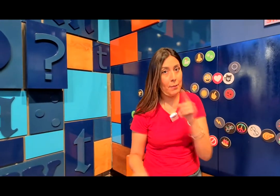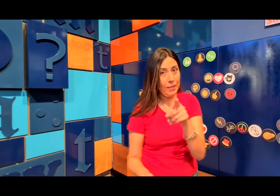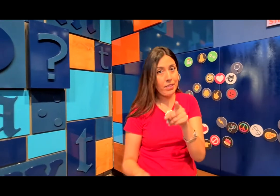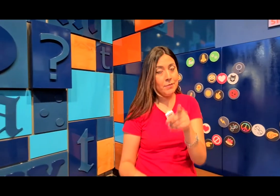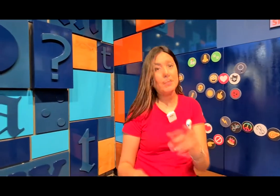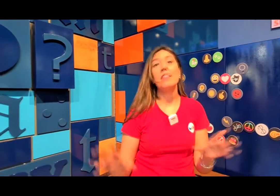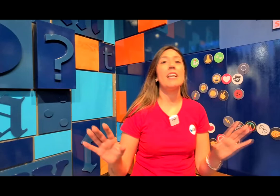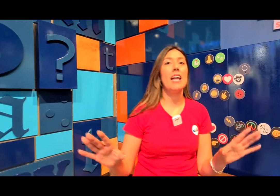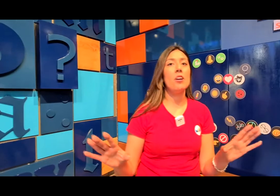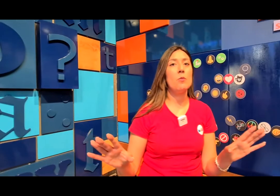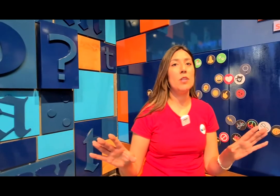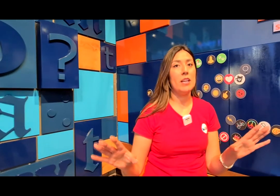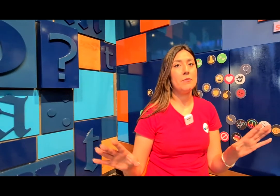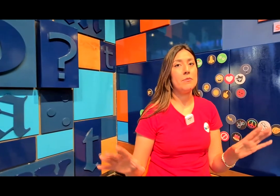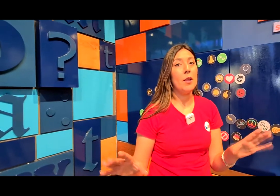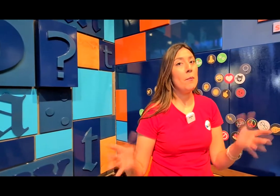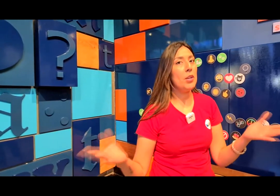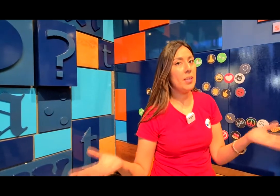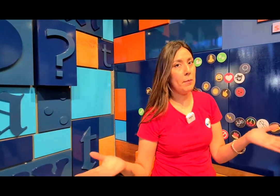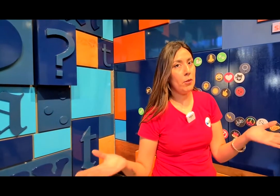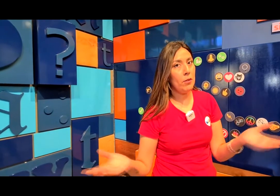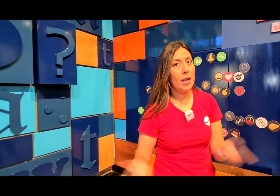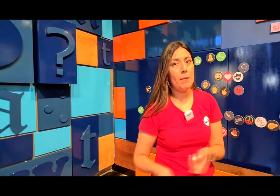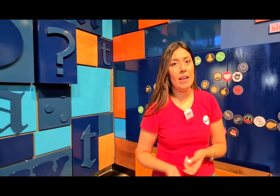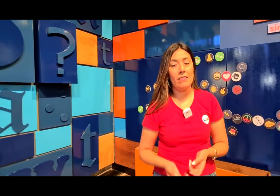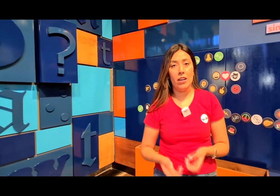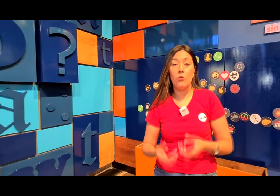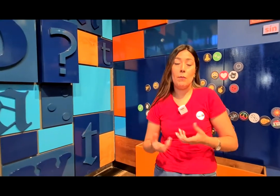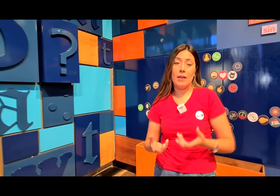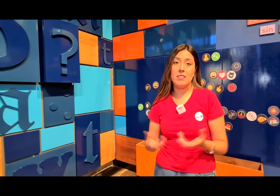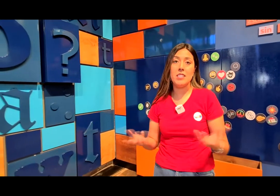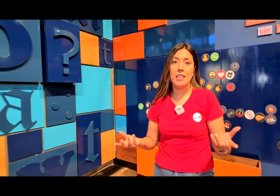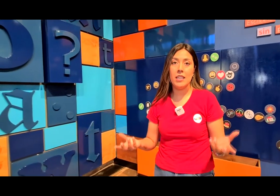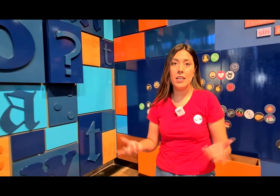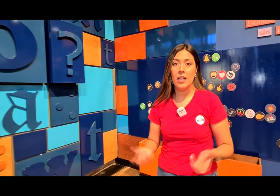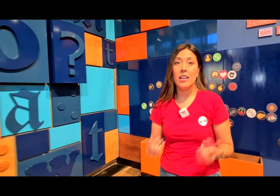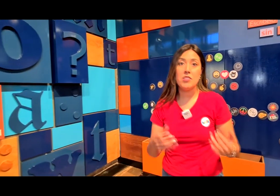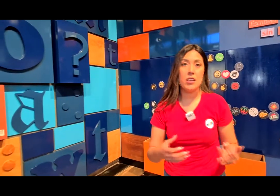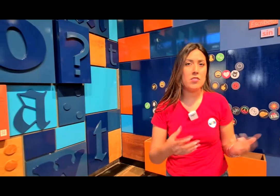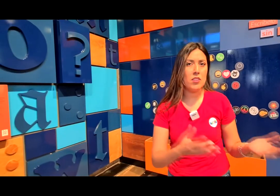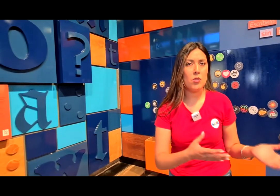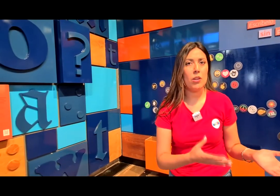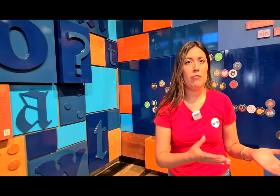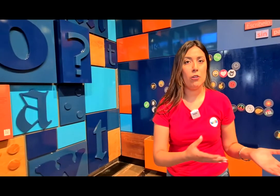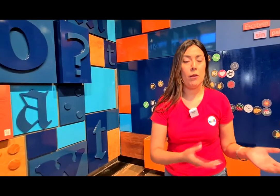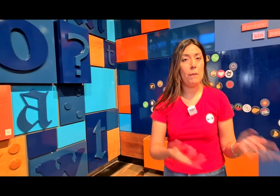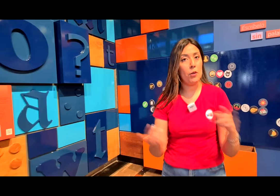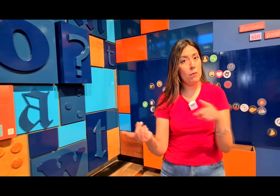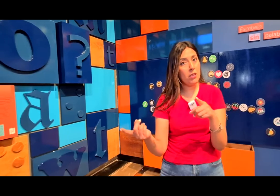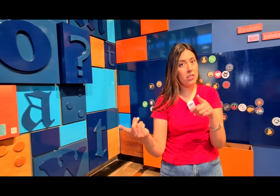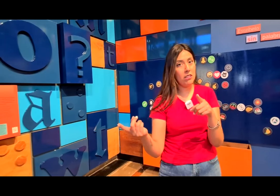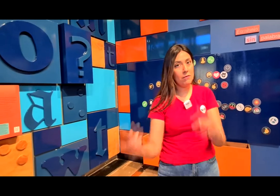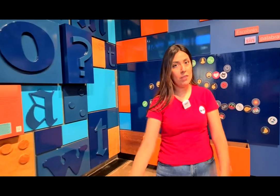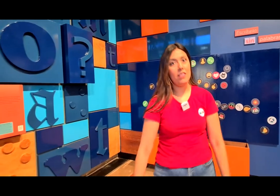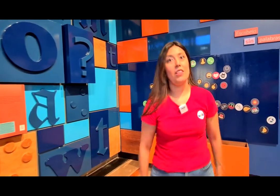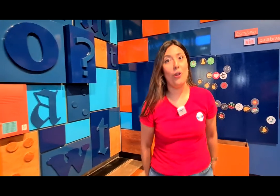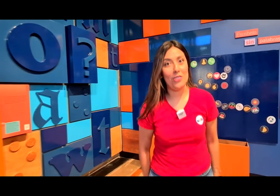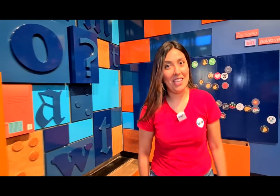depende de cada comunidad. Por ejemplo, la palabra o el país Chile, en Chile se dice de una forma, pero en Brasil, de otra.